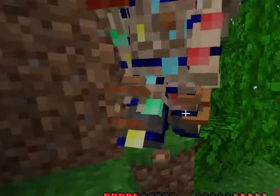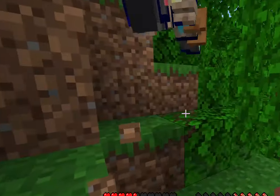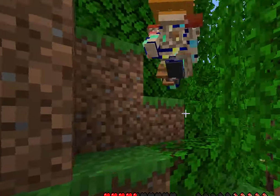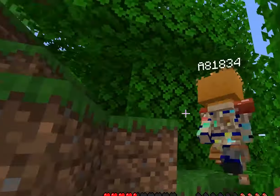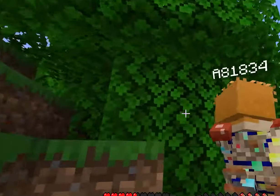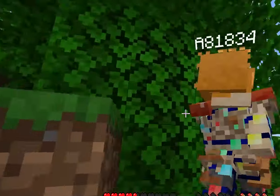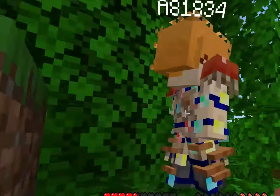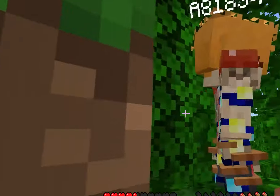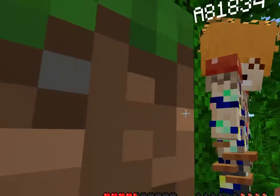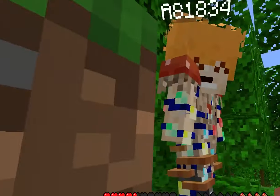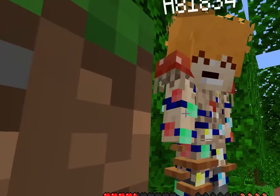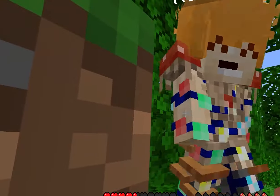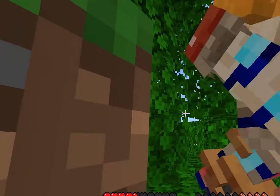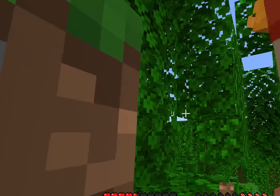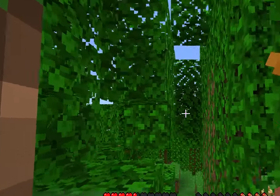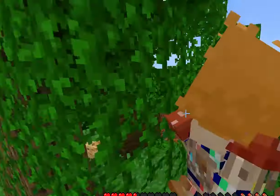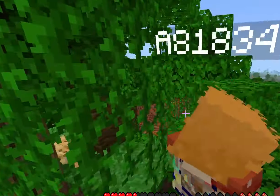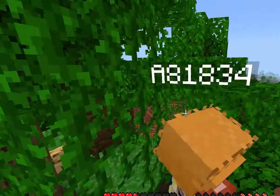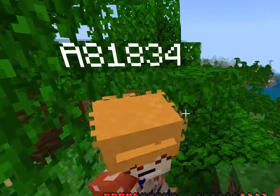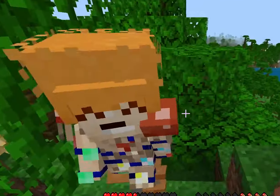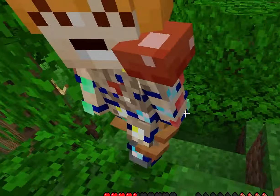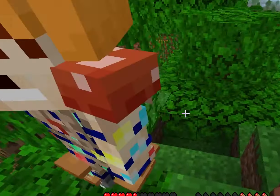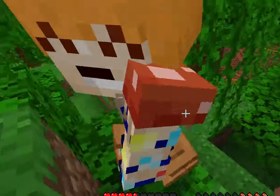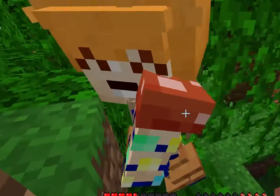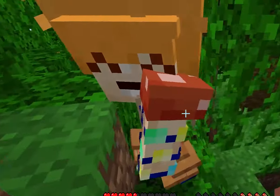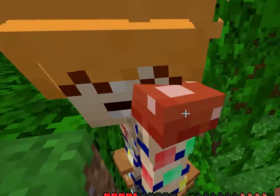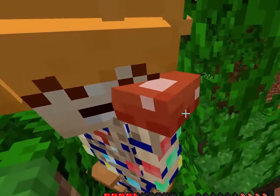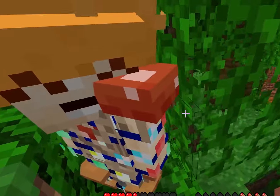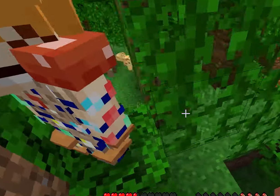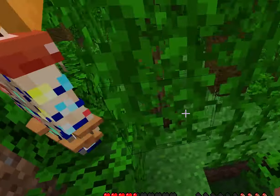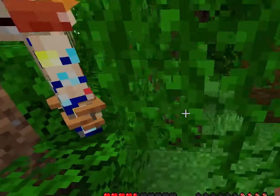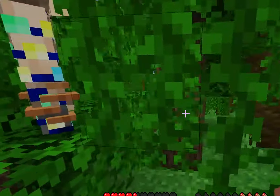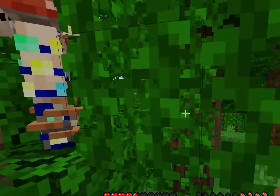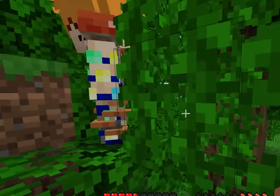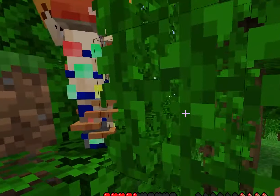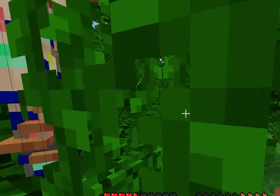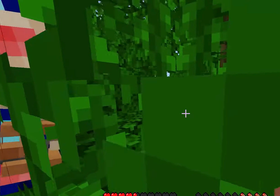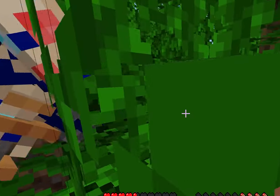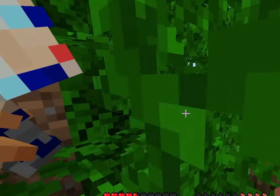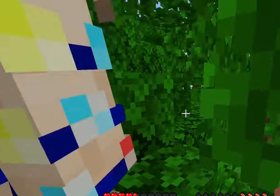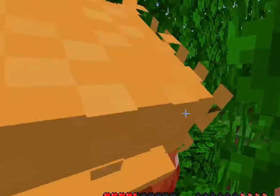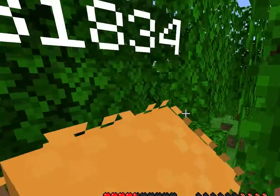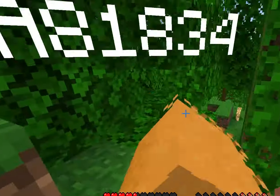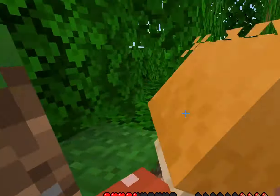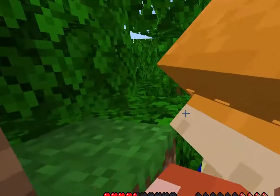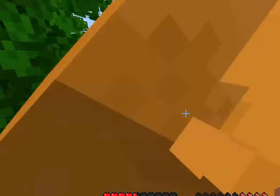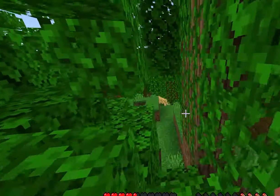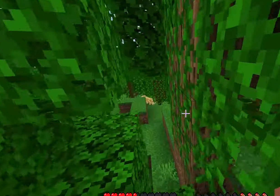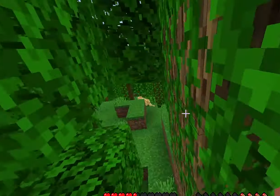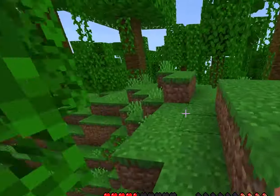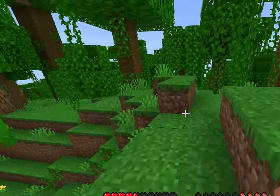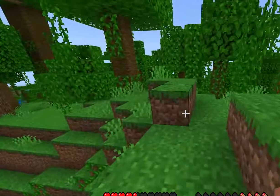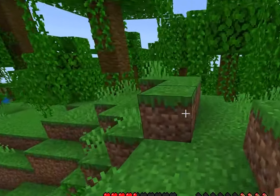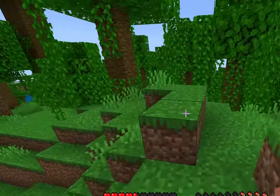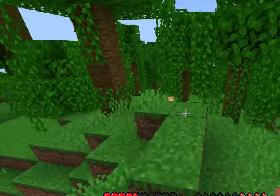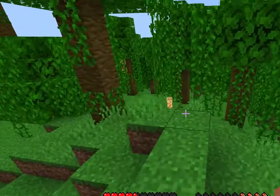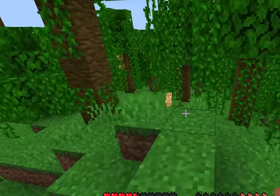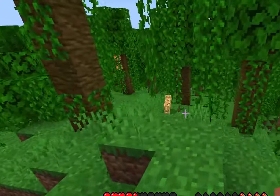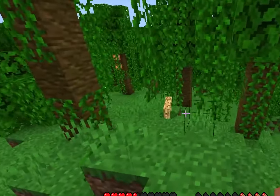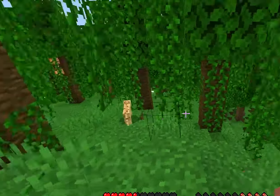後ろ、ろ、後ろ、後ろあ、本当だ、前、前、前あ、違う、後ろこれ、これ食べます?